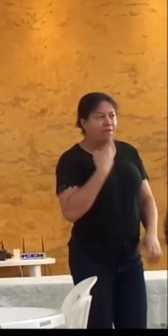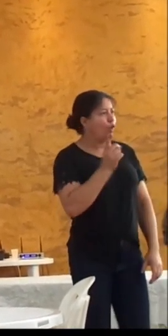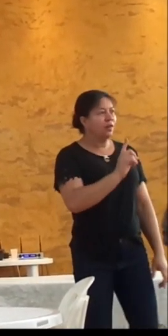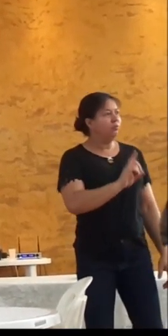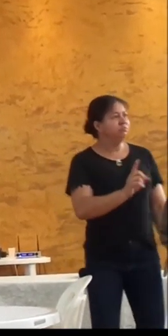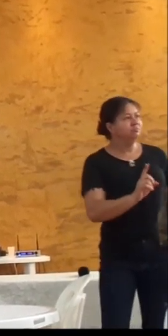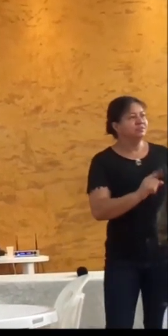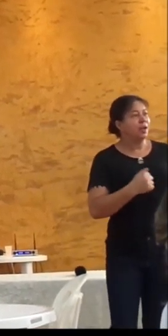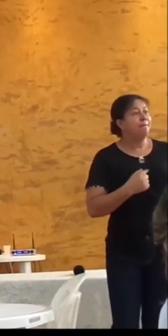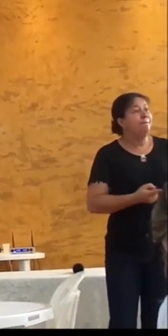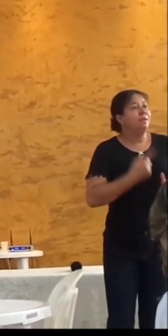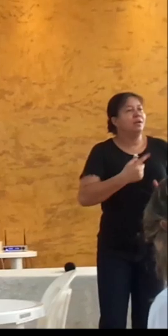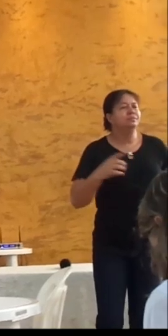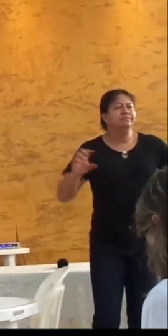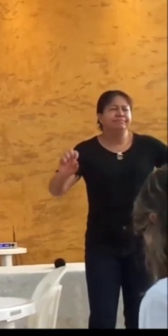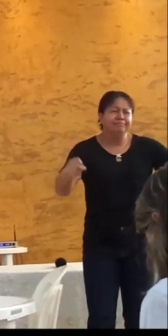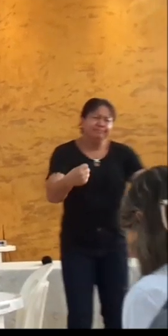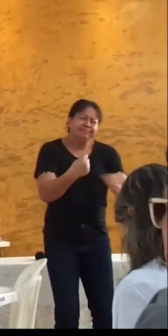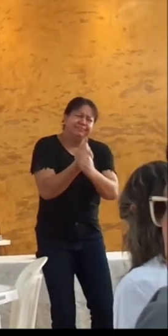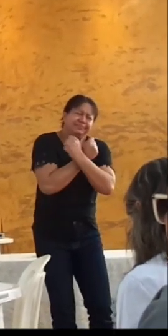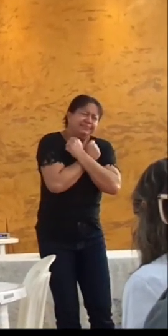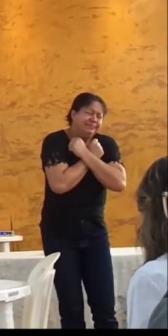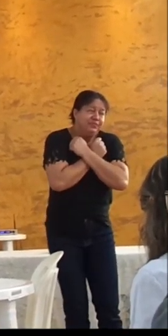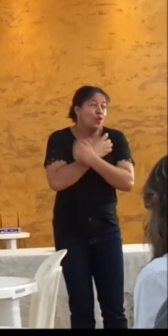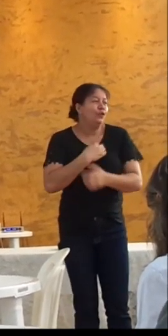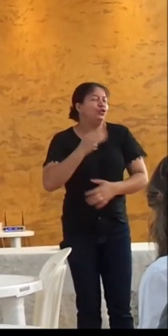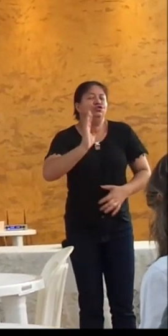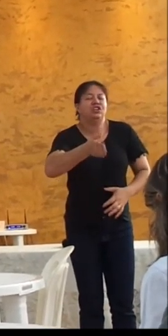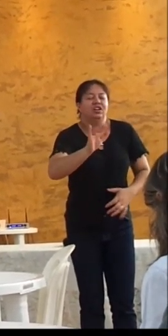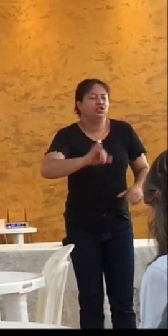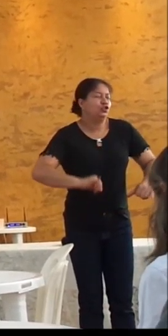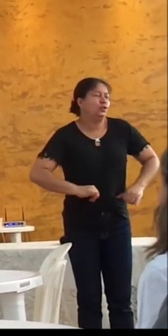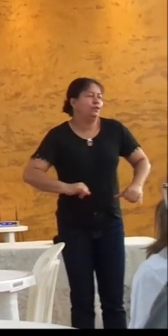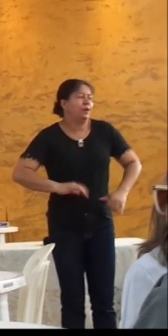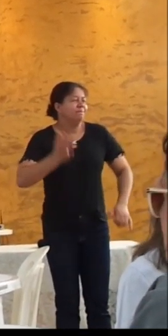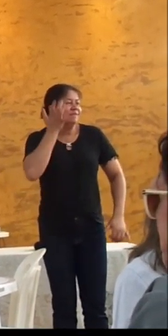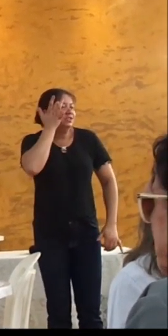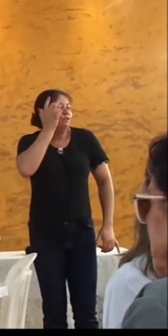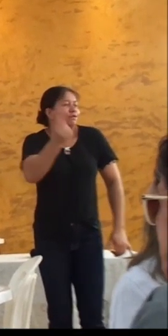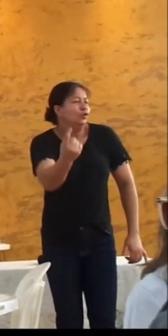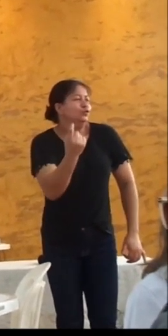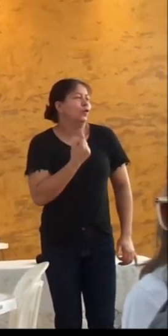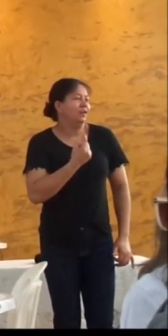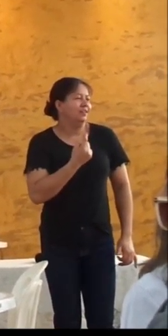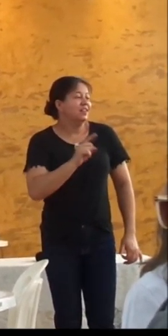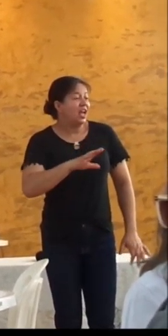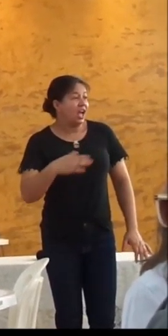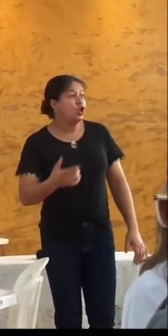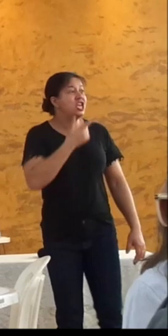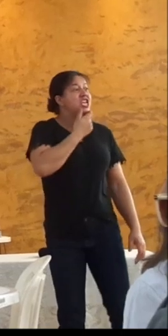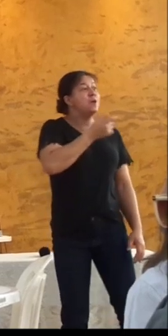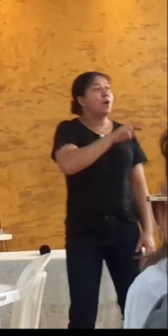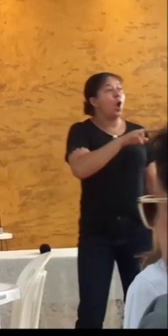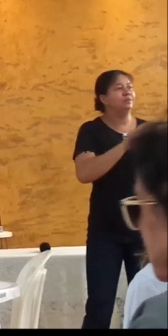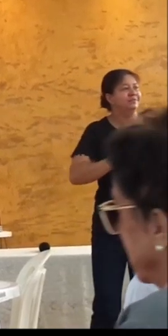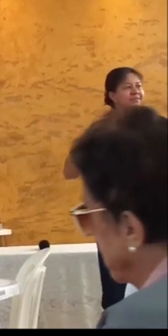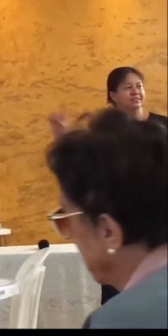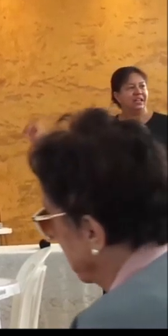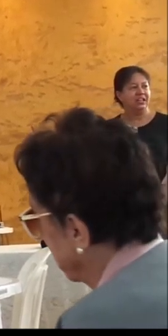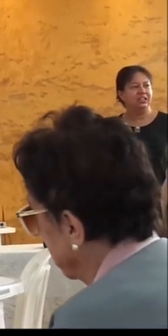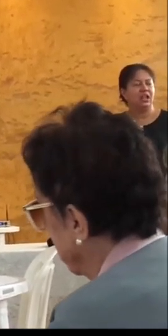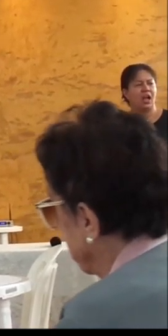Não, primeiro acolheu. O filho já tinha sofrido. Quando o irmão dele conversa com esse pai, lá